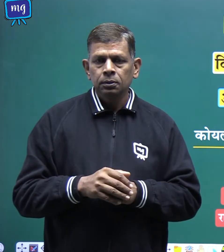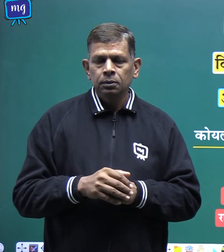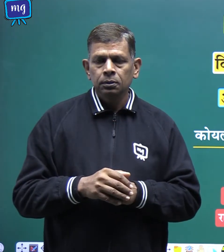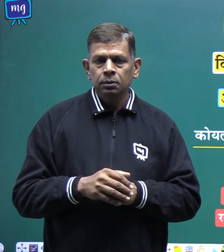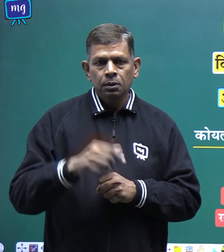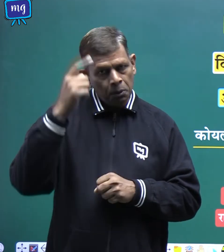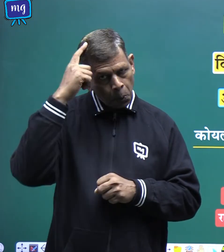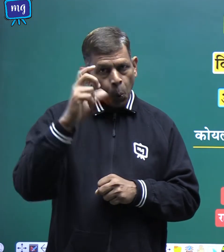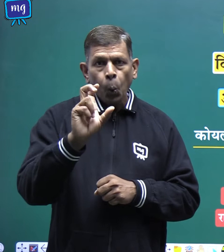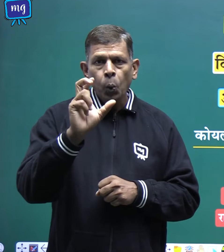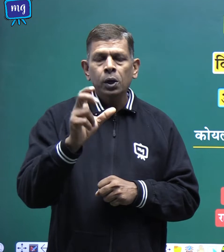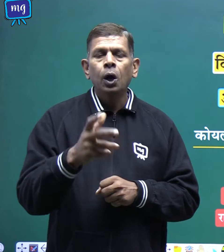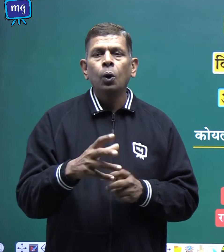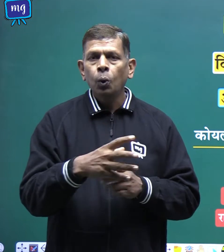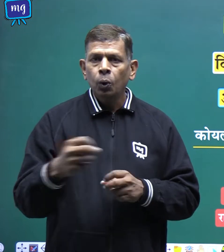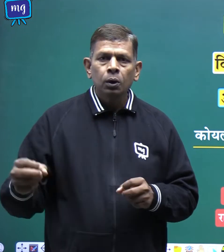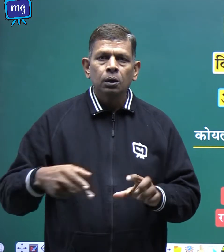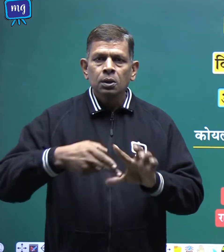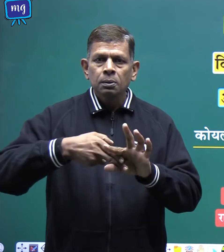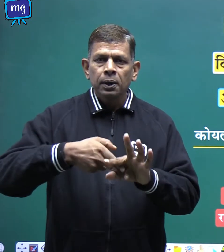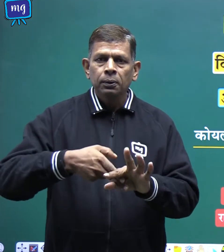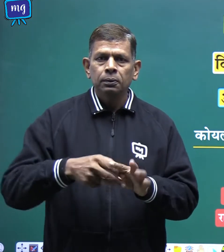कोयला और पेट्रोलियम